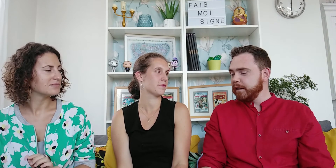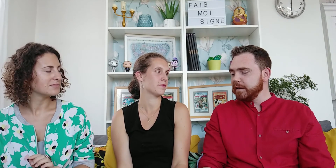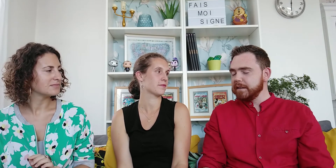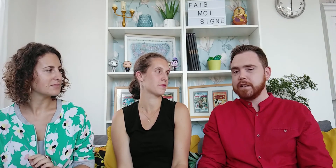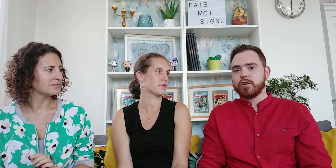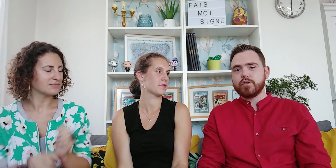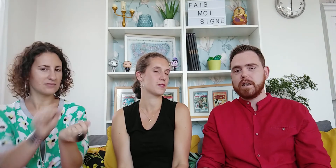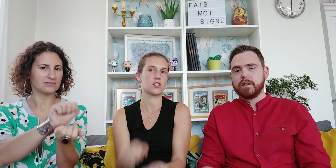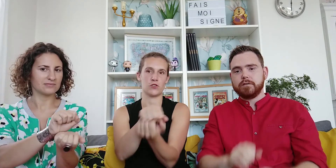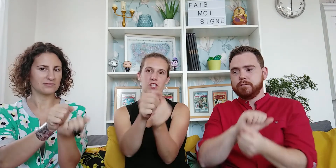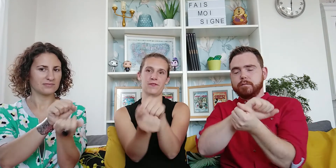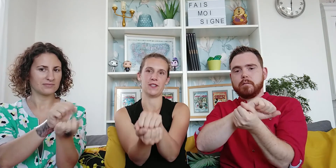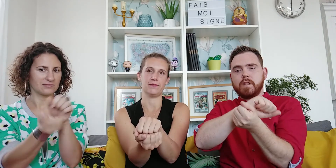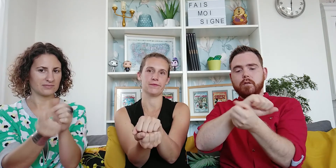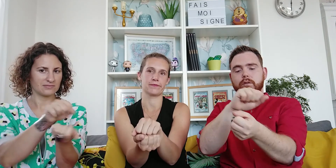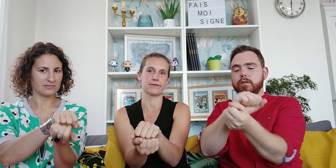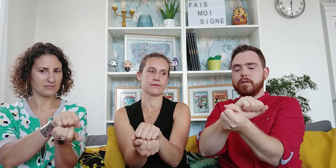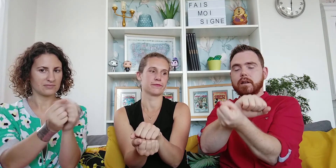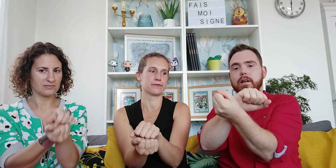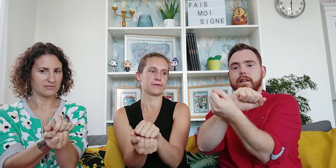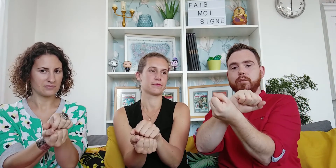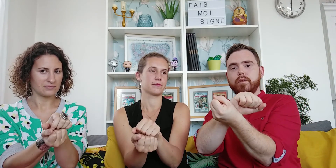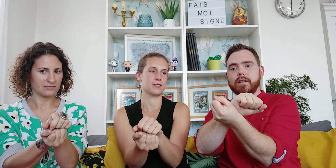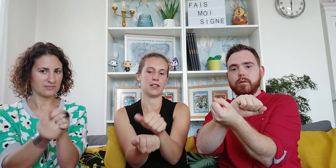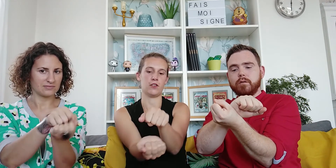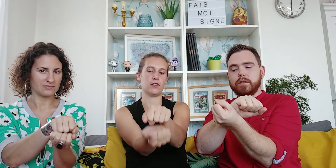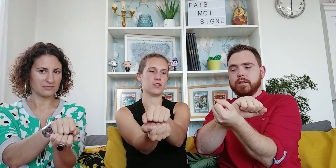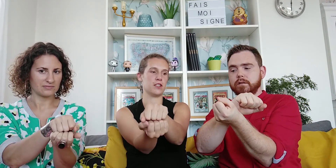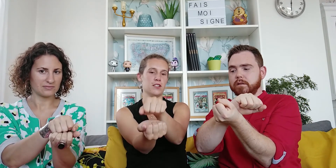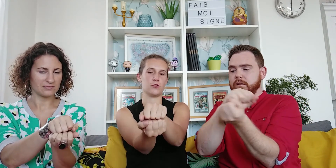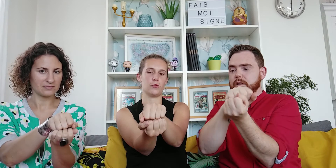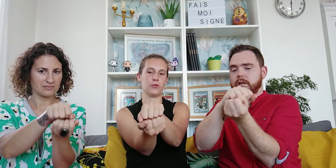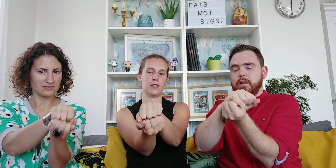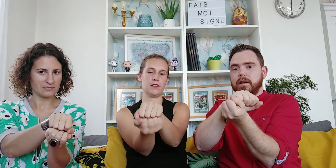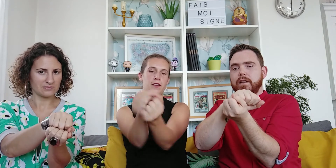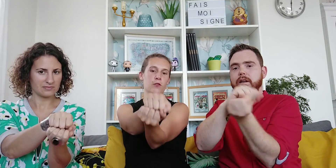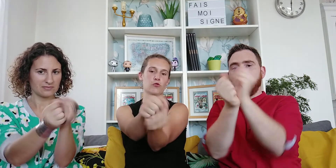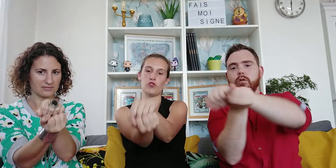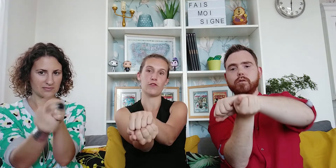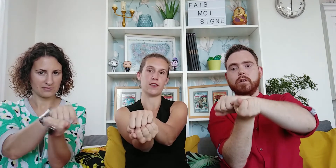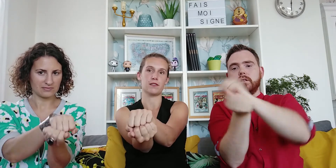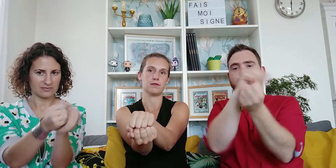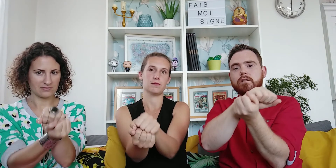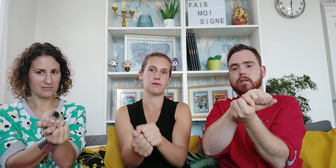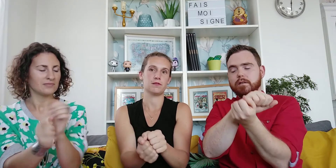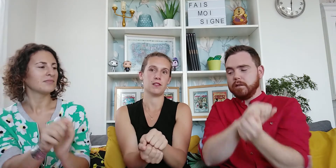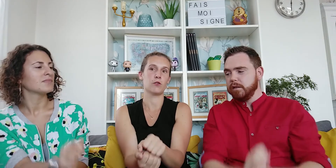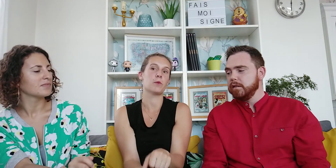dernier, c'était changer. Changer. Ouais. Donc, les 2 points l'un sur l'autre. L'un sur l'autre, ouais. Et on change on tourne. en fait. Et on peut même